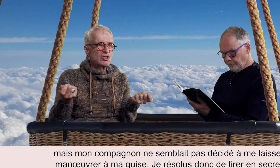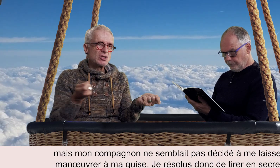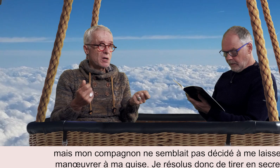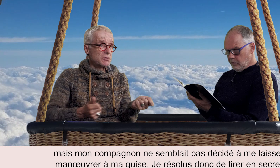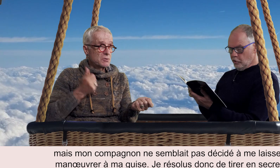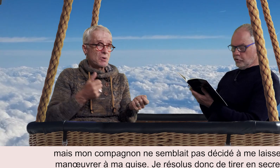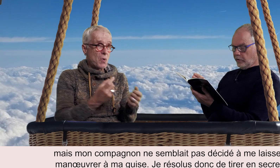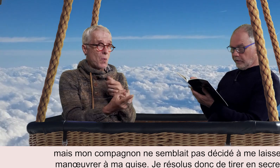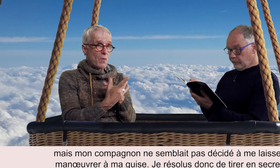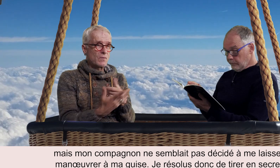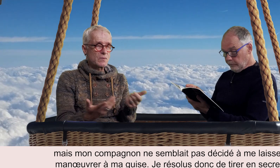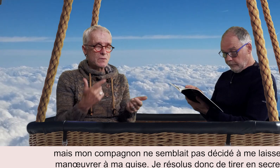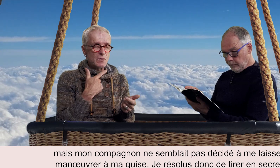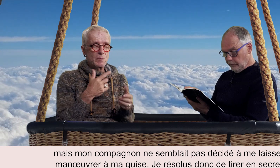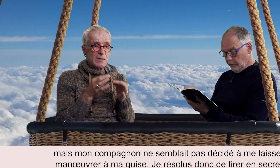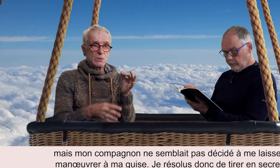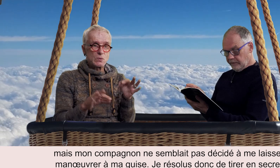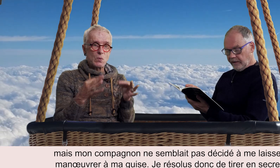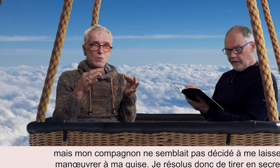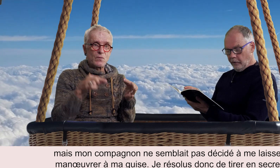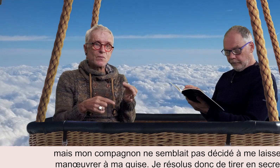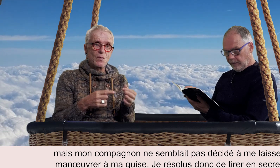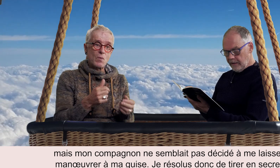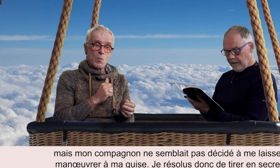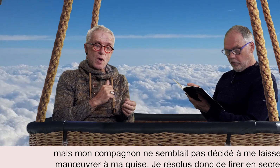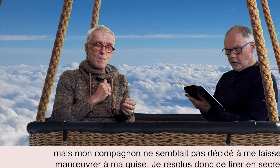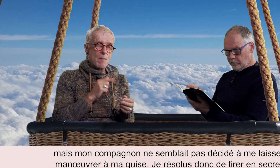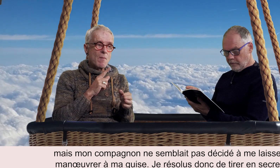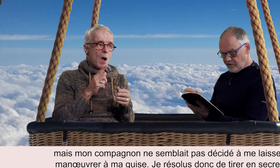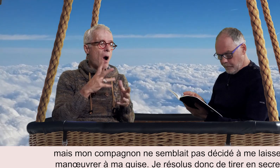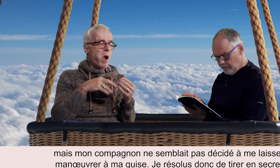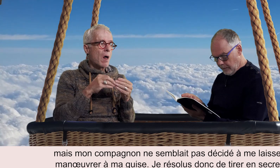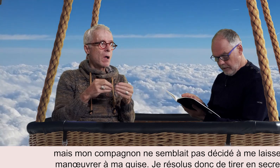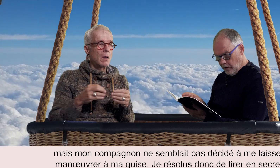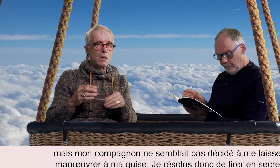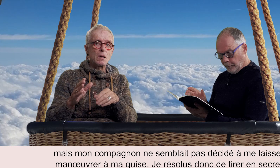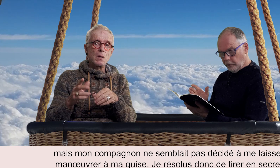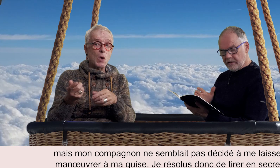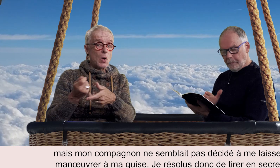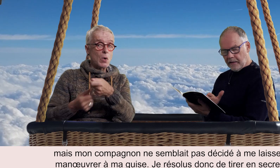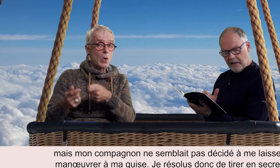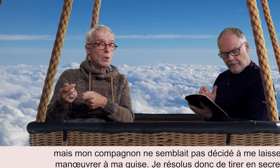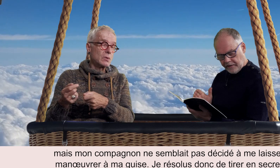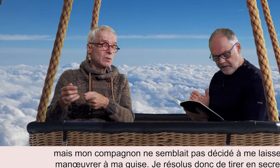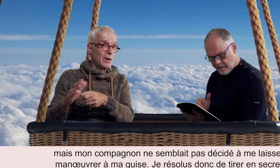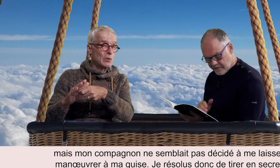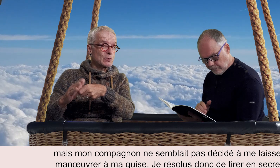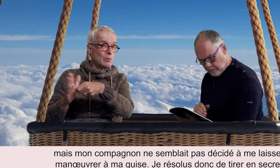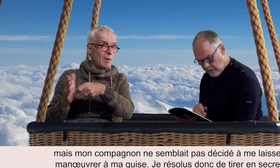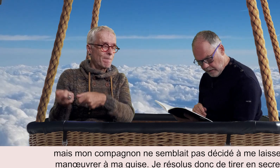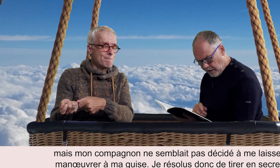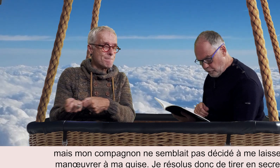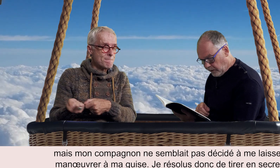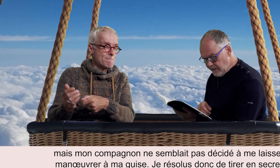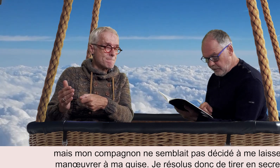guise. Je résolus donc de tirer en secret la corde de la soupape pendant qu'il parlait avec animation